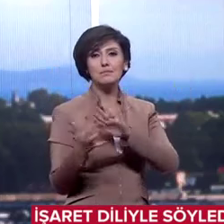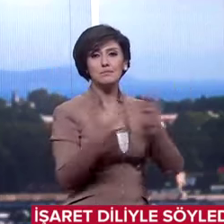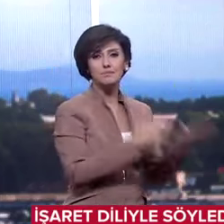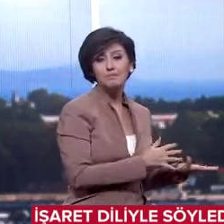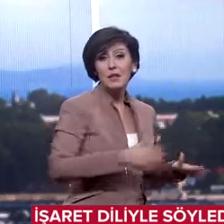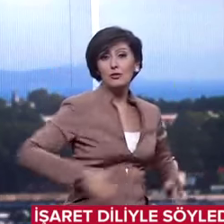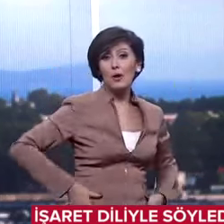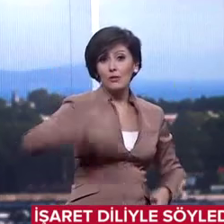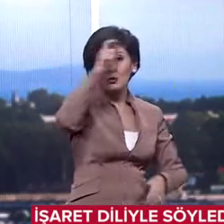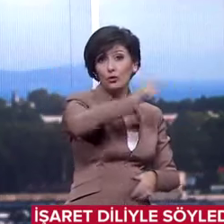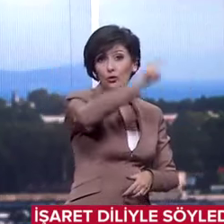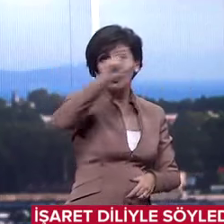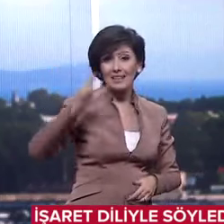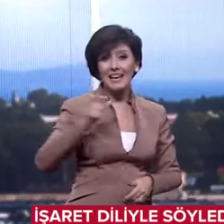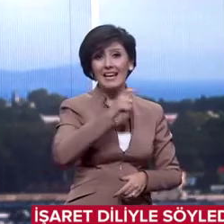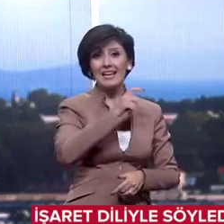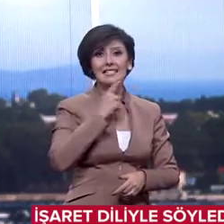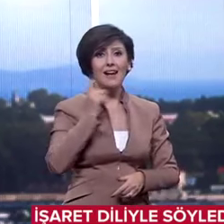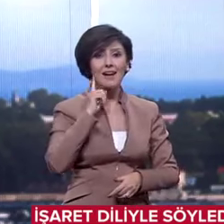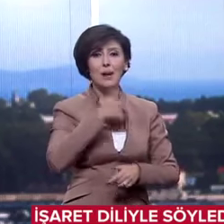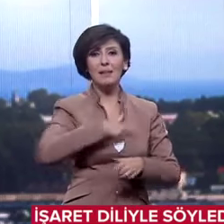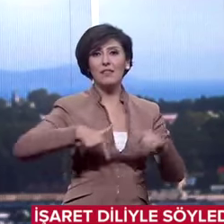Törende Türkiye Sağırlar Milli Federasyonu onur ödülleri de dağıtıldı.